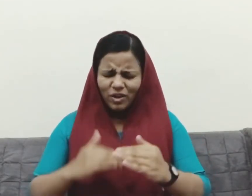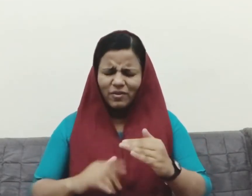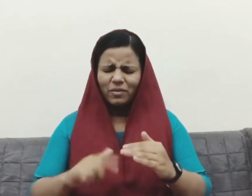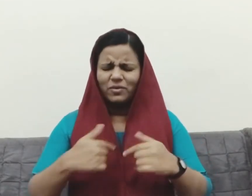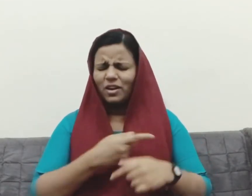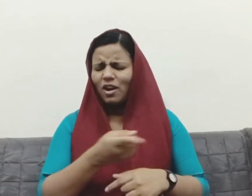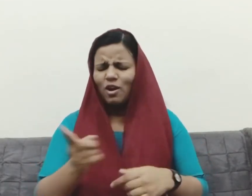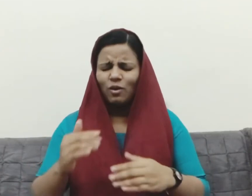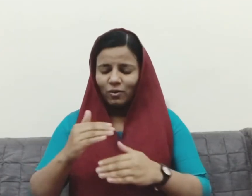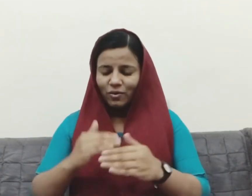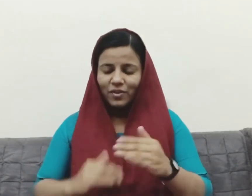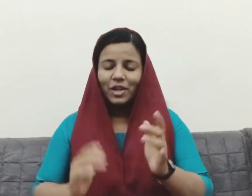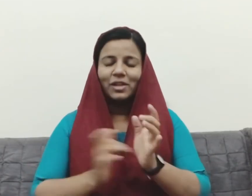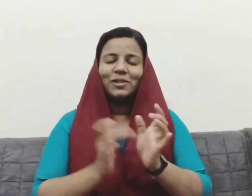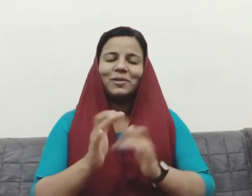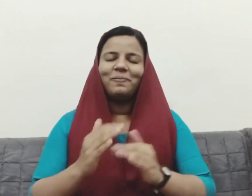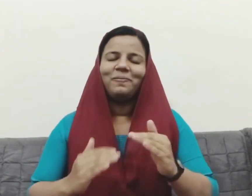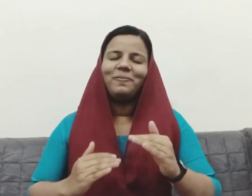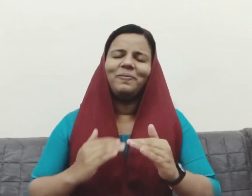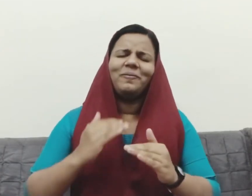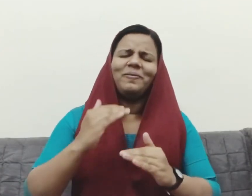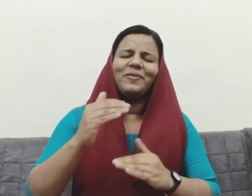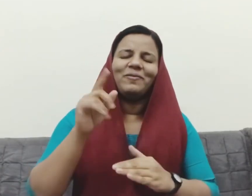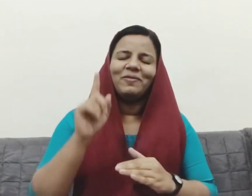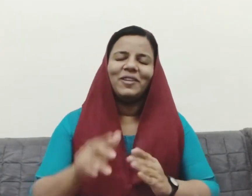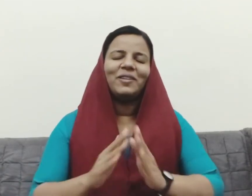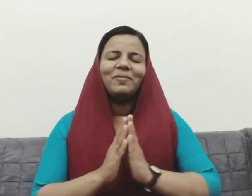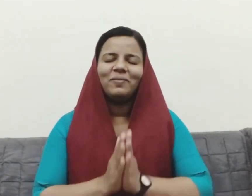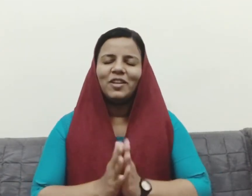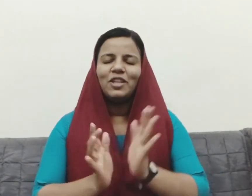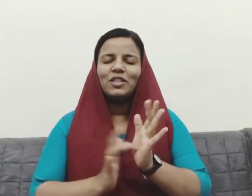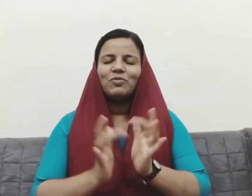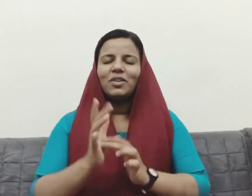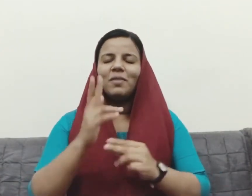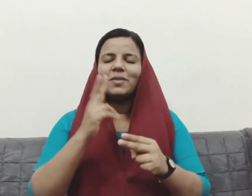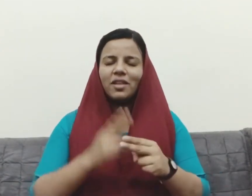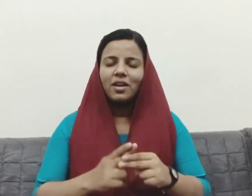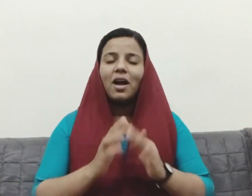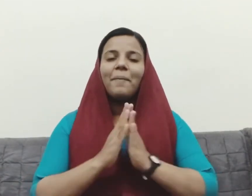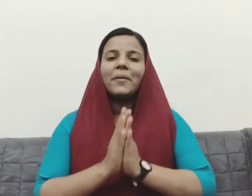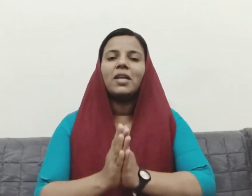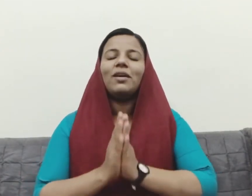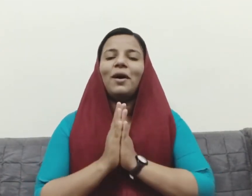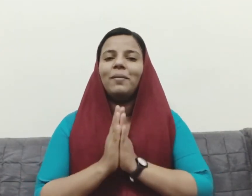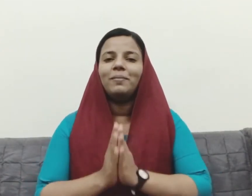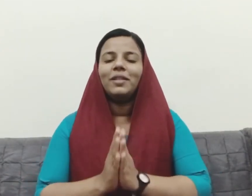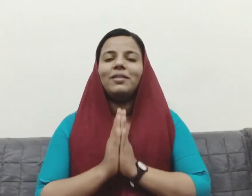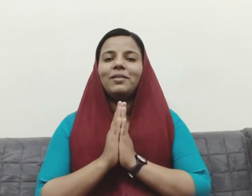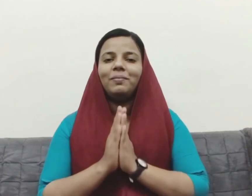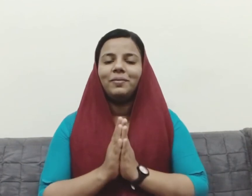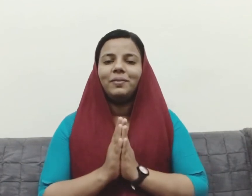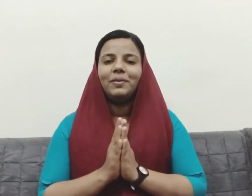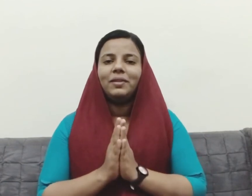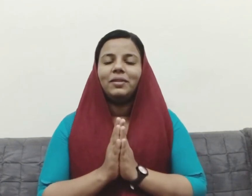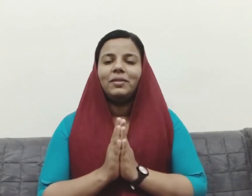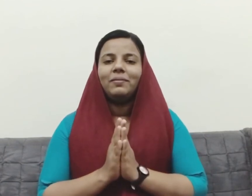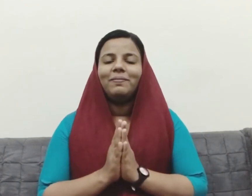കുറയട്ടെ, ഞങ്ങളോ കുറയട്ടെ, ക്രിസ്തു ഞങ്ങളിൽ വളരുമാറാകട്ടെ. യേശുവിൻ നാമത്തിൽ തന്നെ ആമേൻ, ആമേൻ,